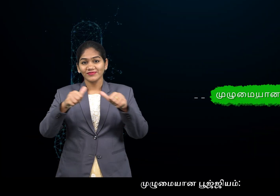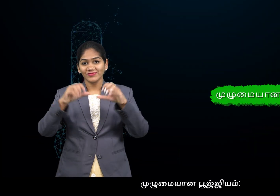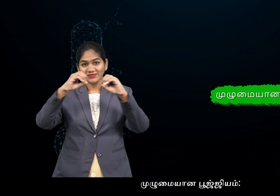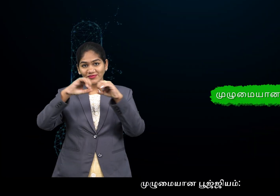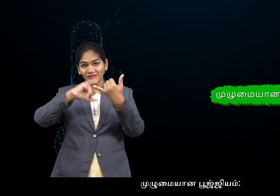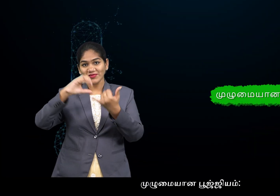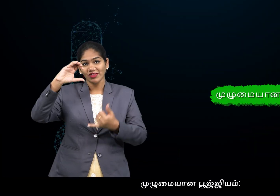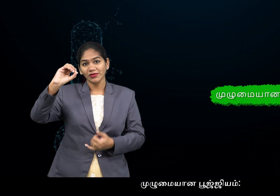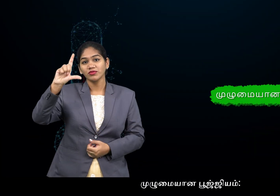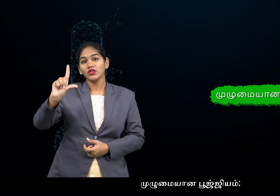முழுமையான பூஜ்ஜியம்